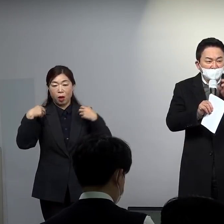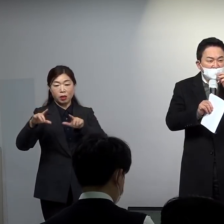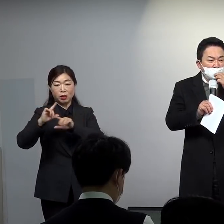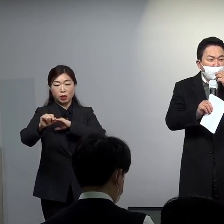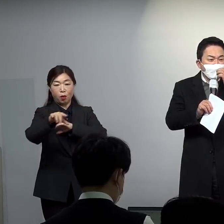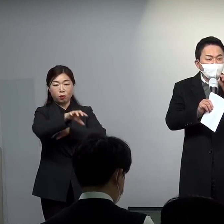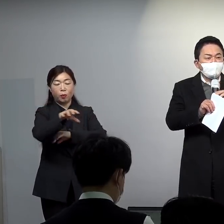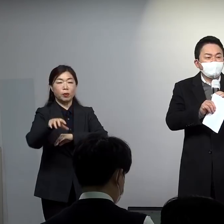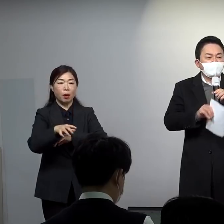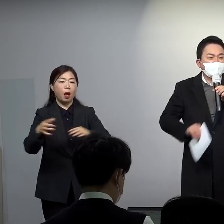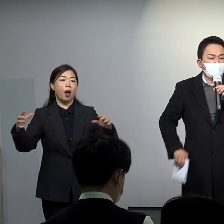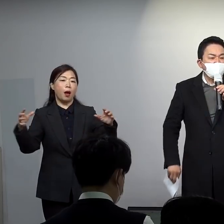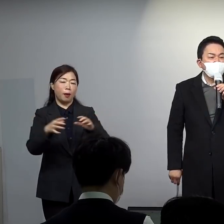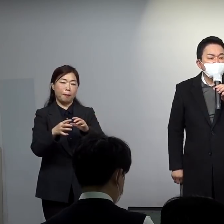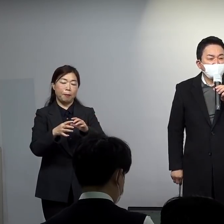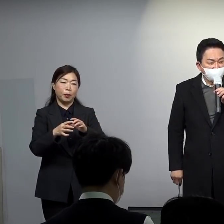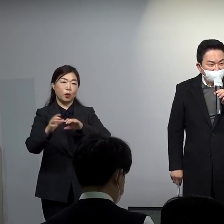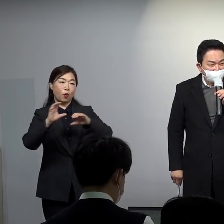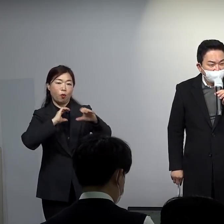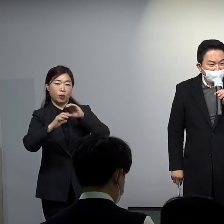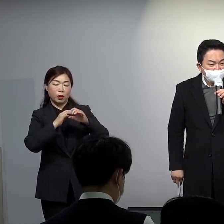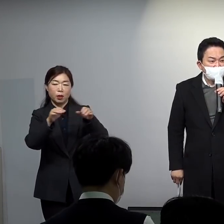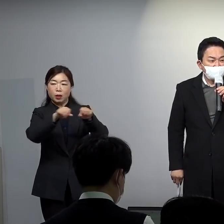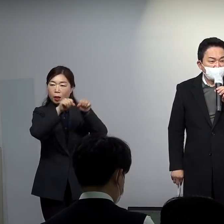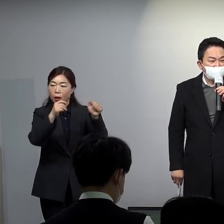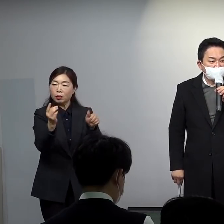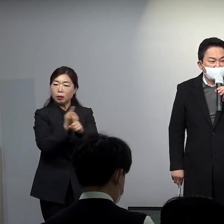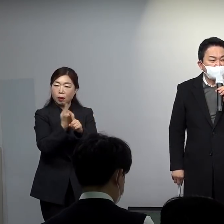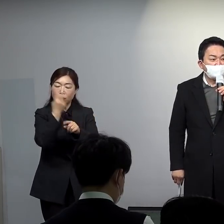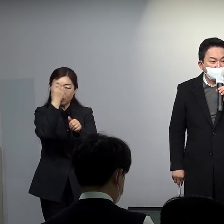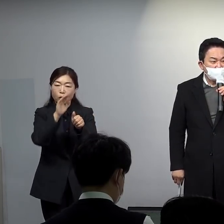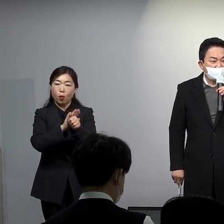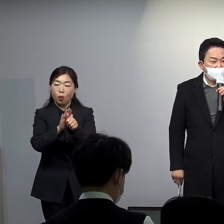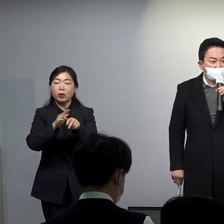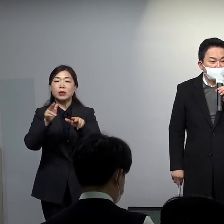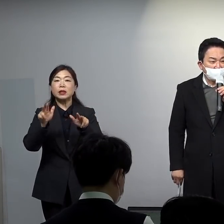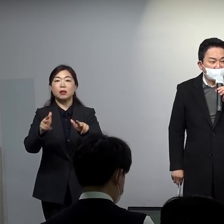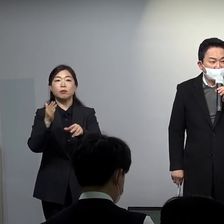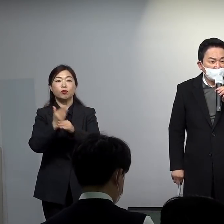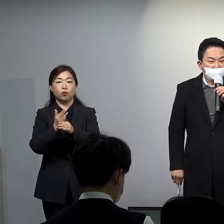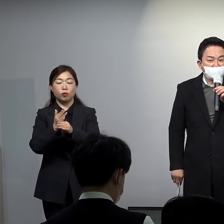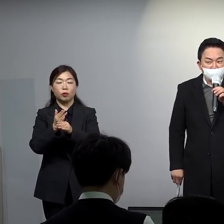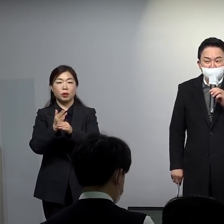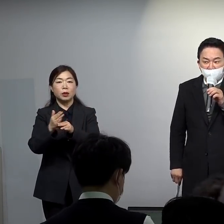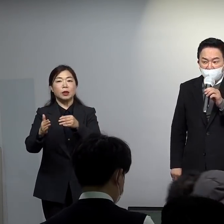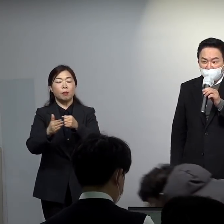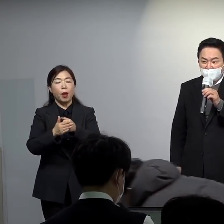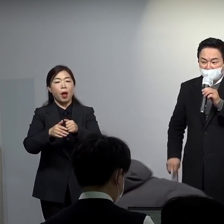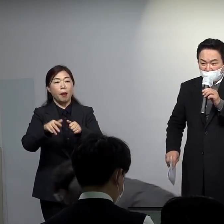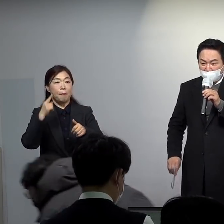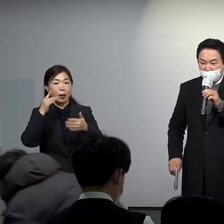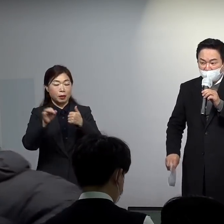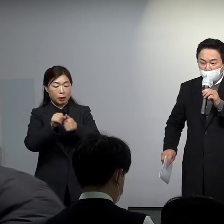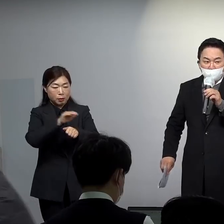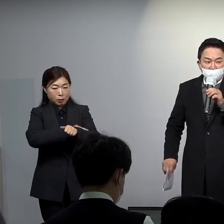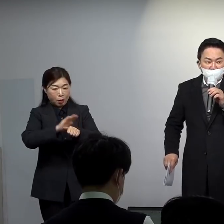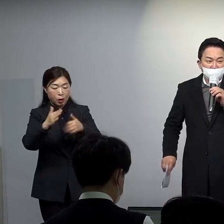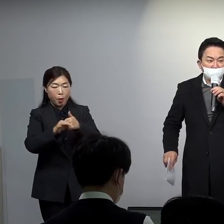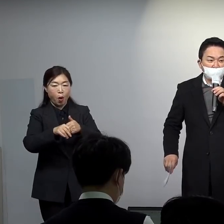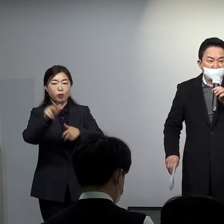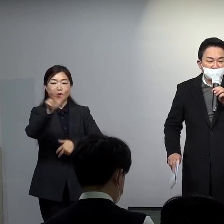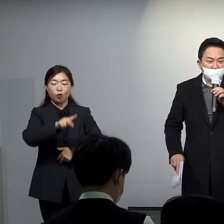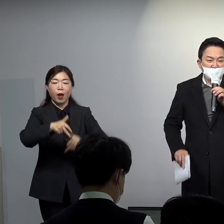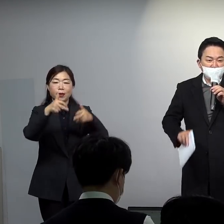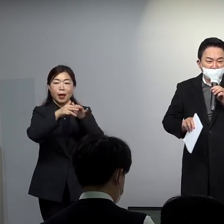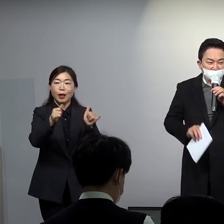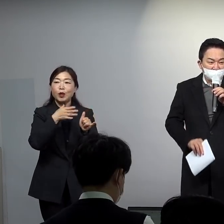지자체에서 통합 커뮤니티 케어 지금 사업들이 시범으로 실시되고 있습니다. 이게 전국에 장애인, 노인 이런